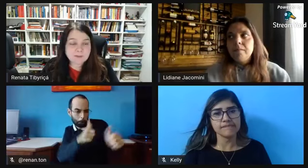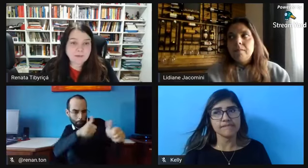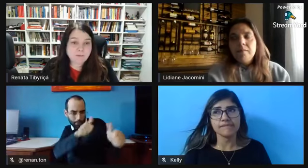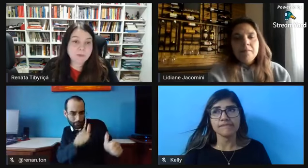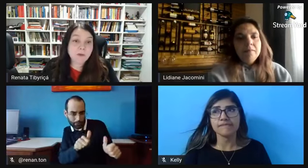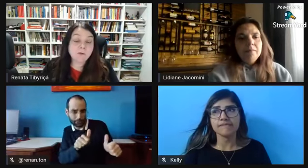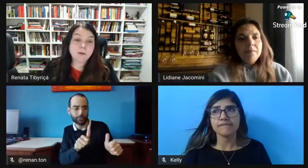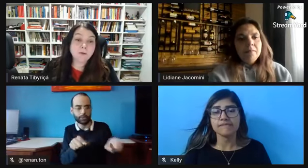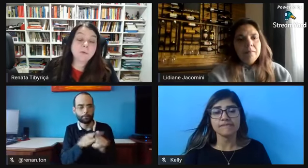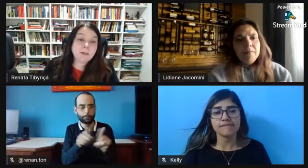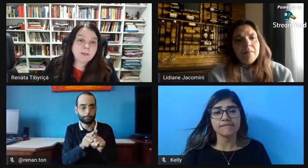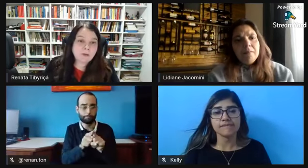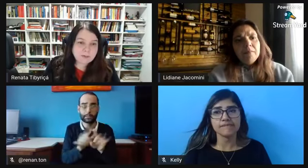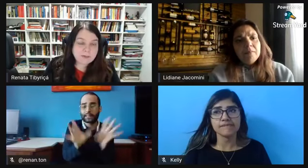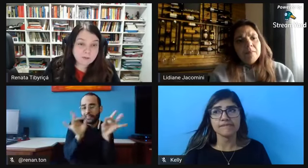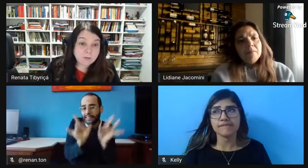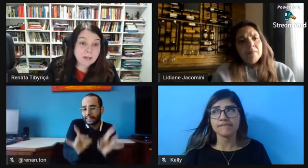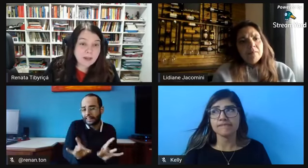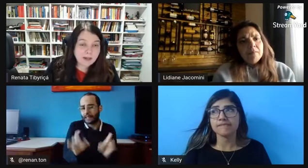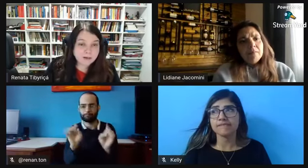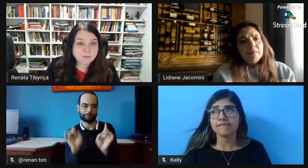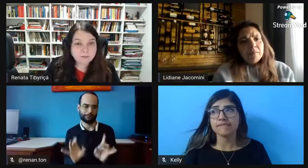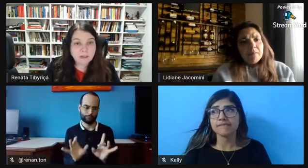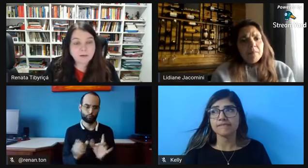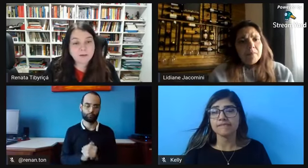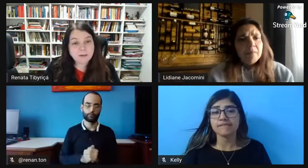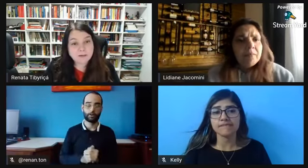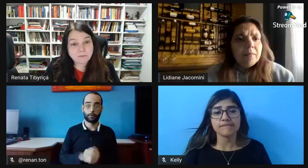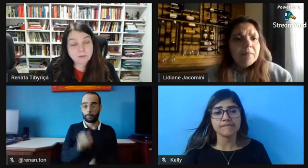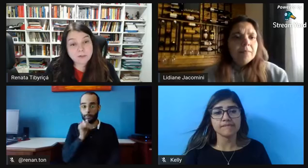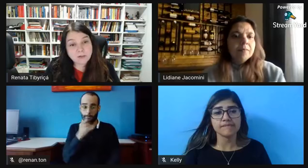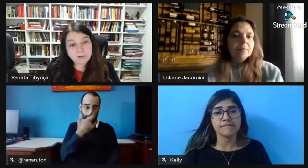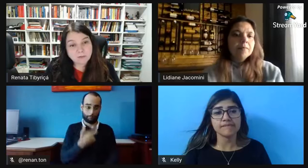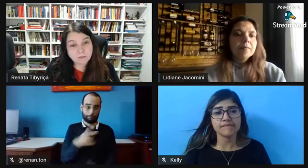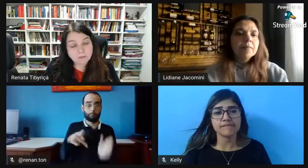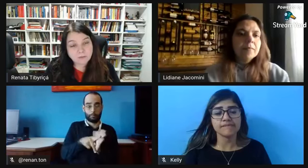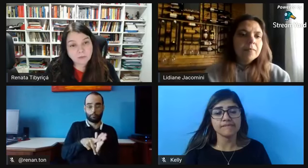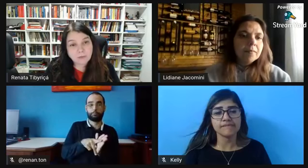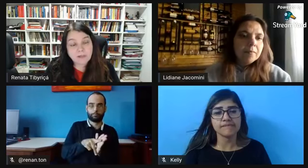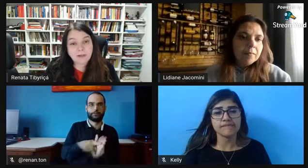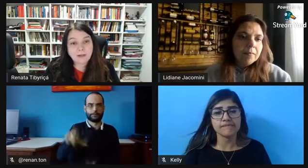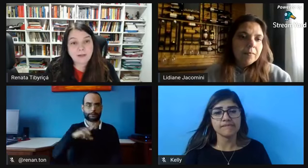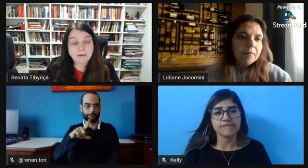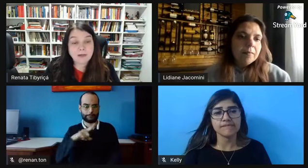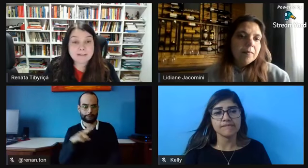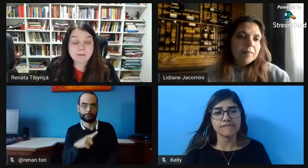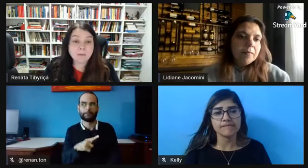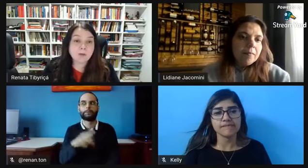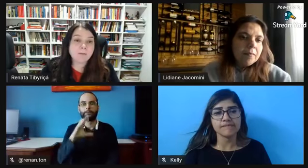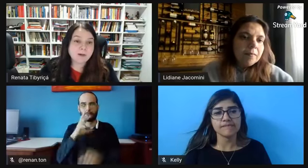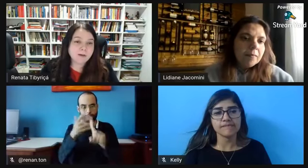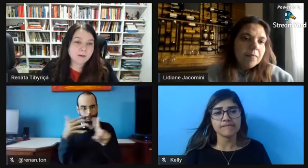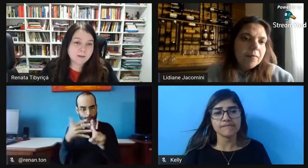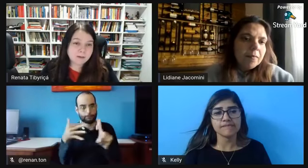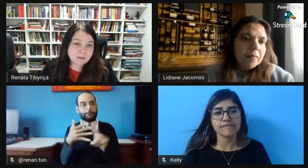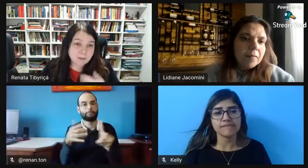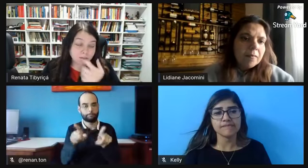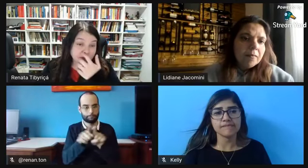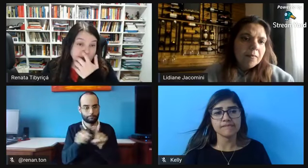detalhes específicos. Eu também tenho uma síndrome rara, né? Na verdade, estou em avaliação para